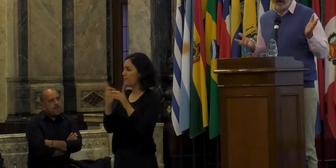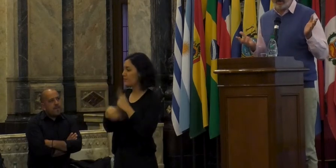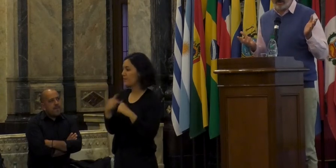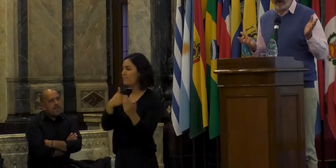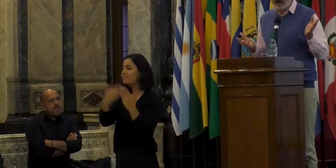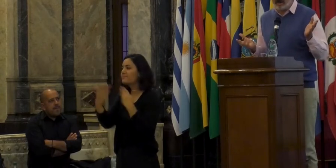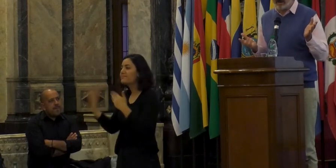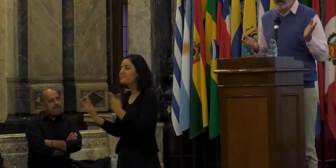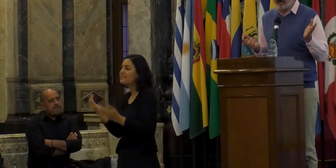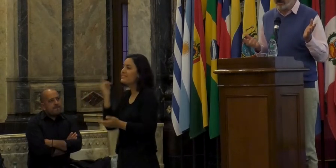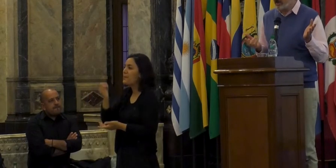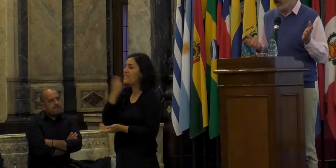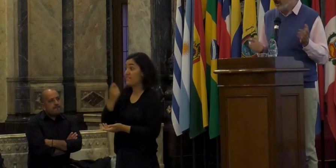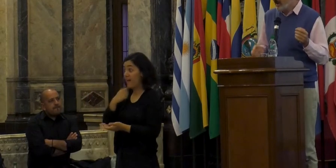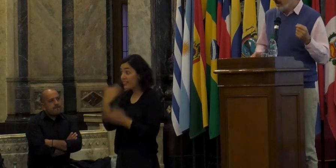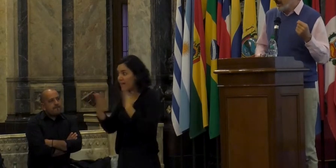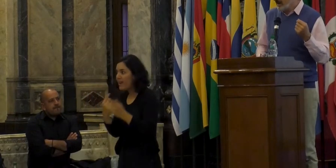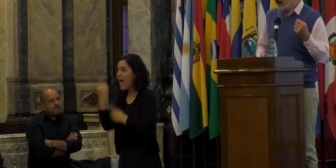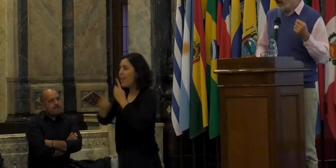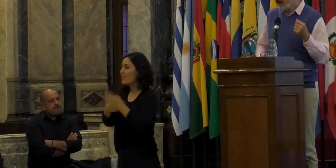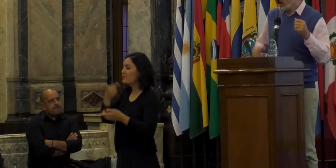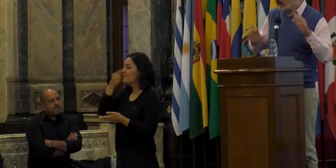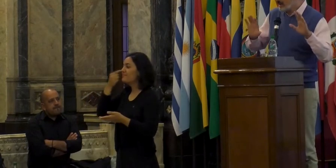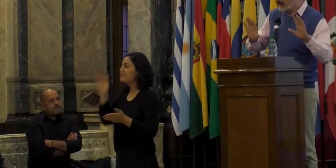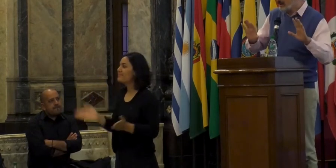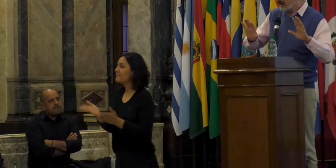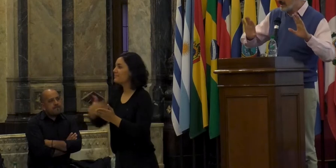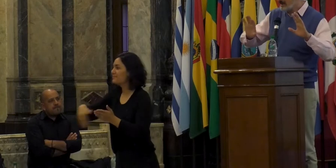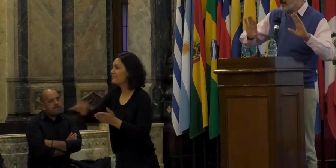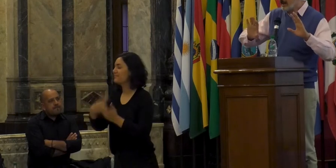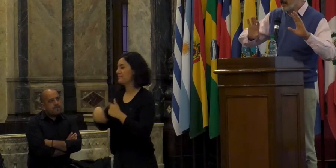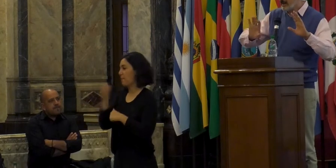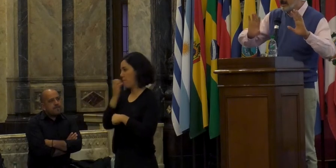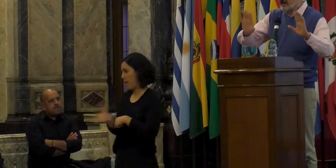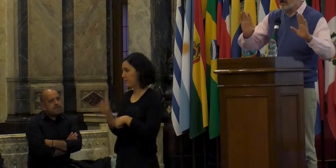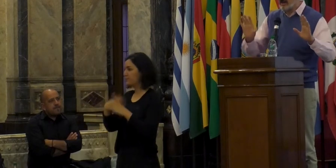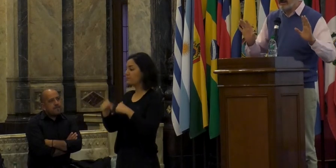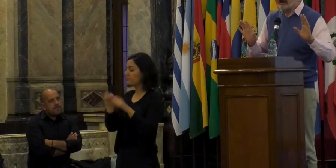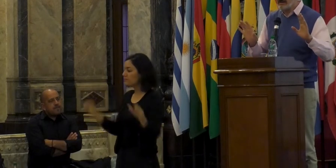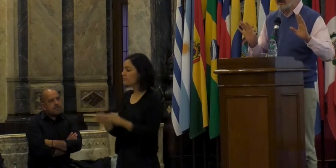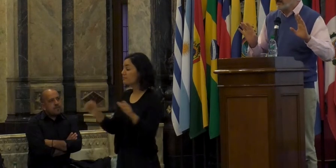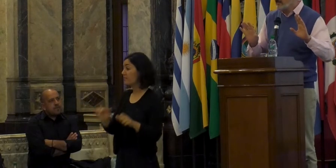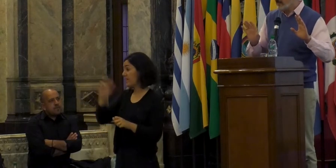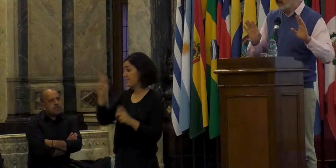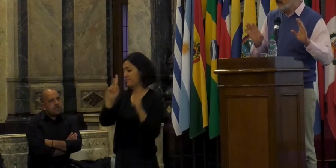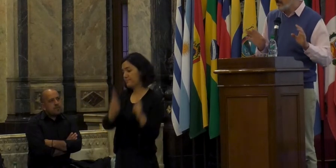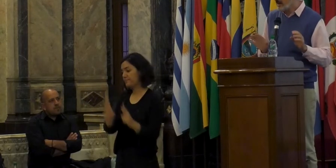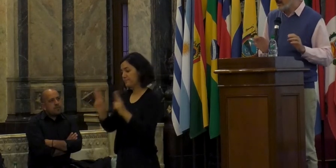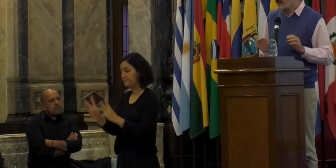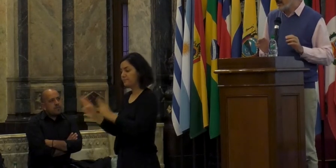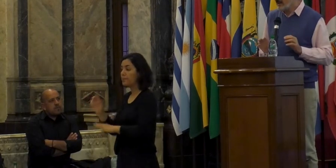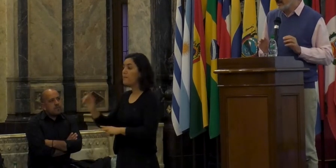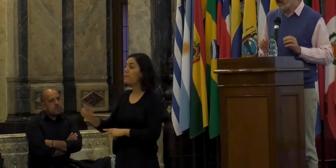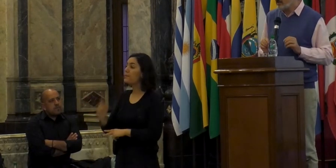que quede algo por decir, no hay que decirlo todo, ¿no? Lo que voy a hacer entonces tiene tres partes. En la